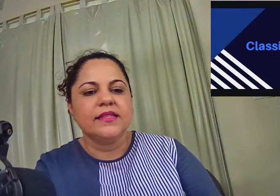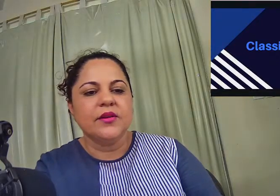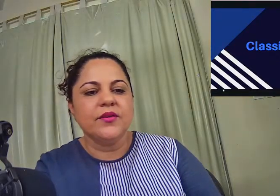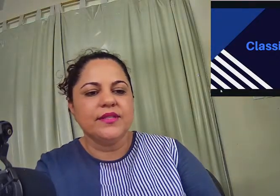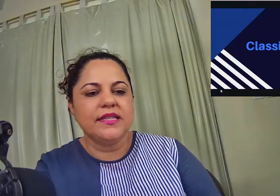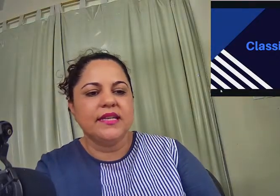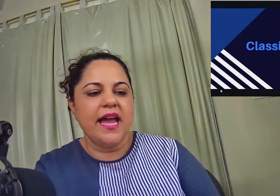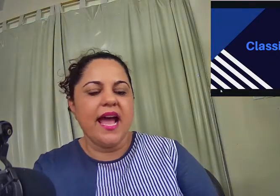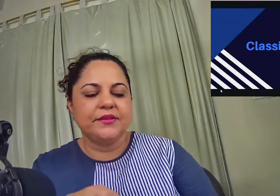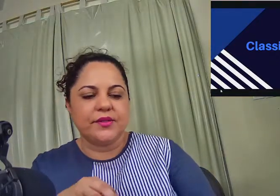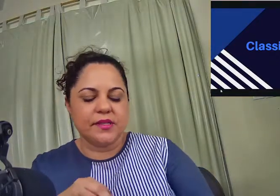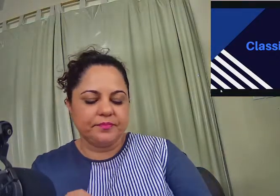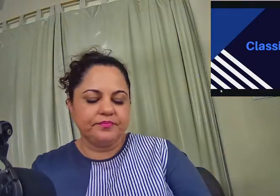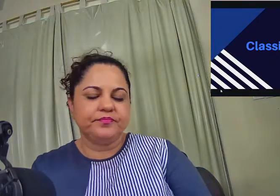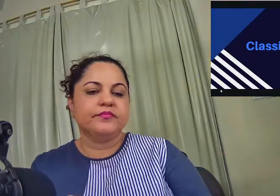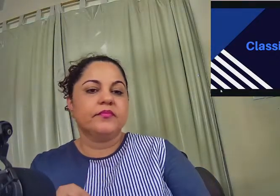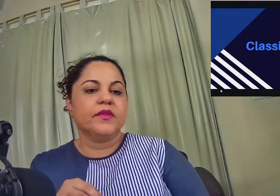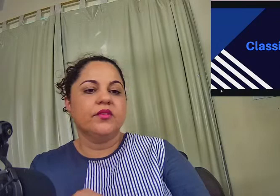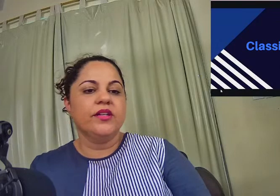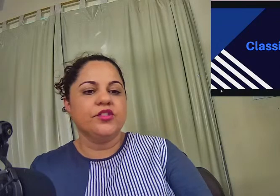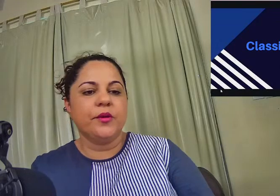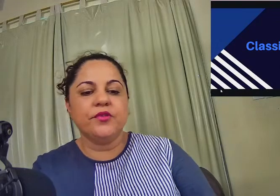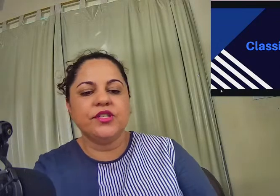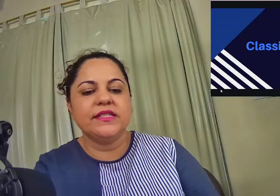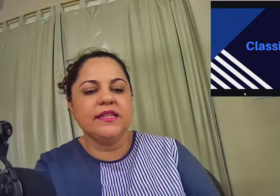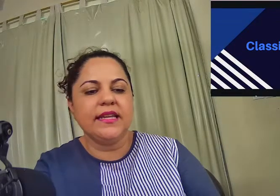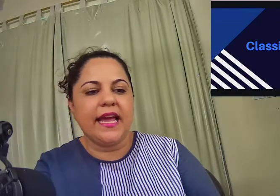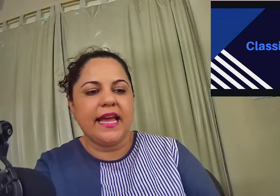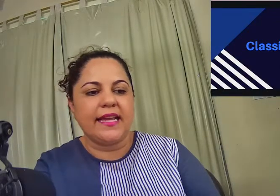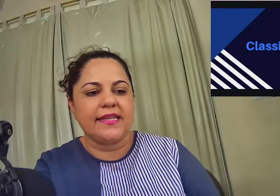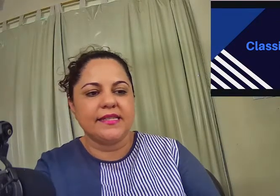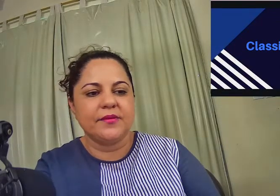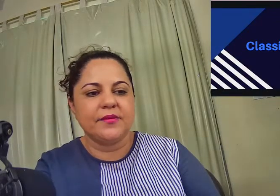são considerados dois tipos de sinais.